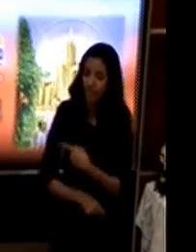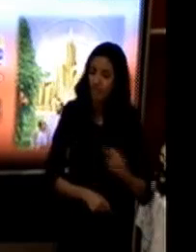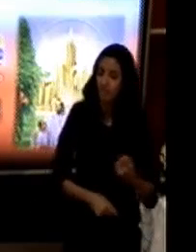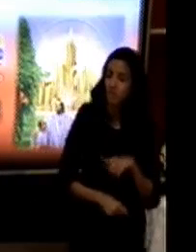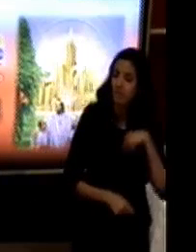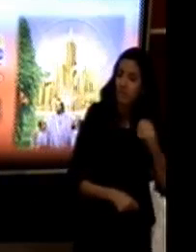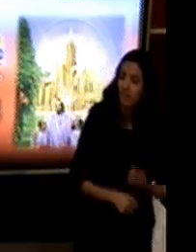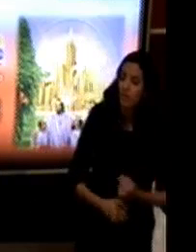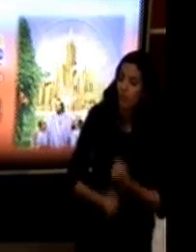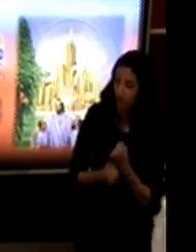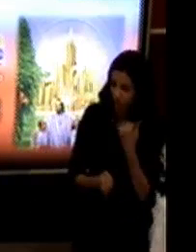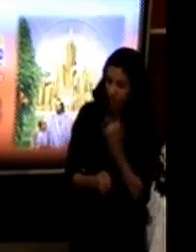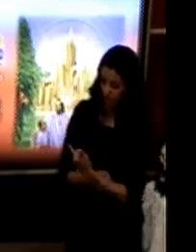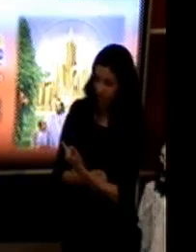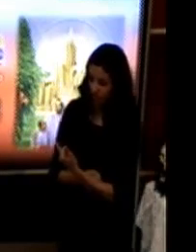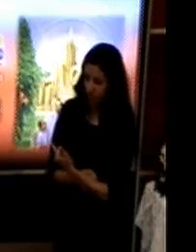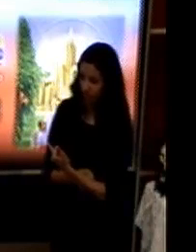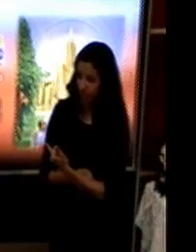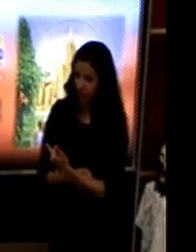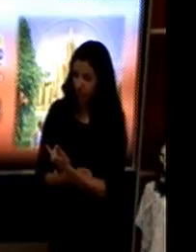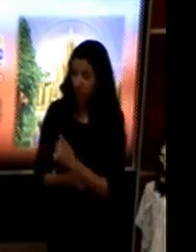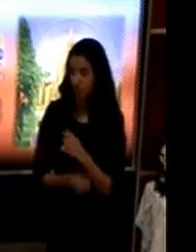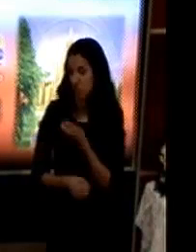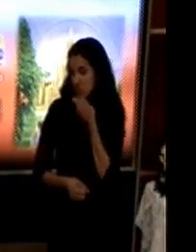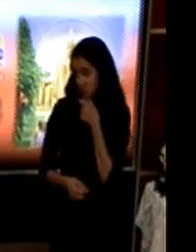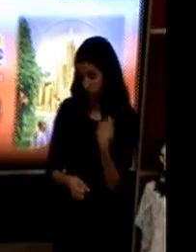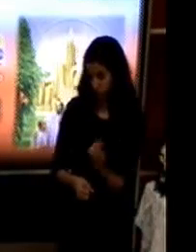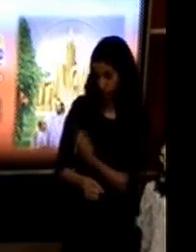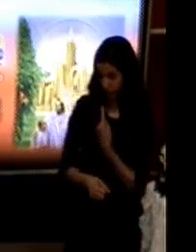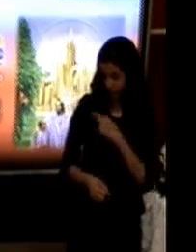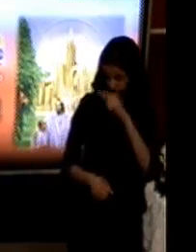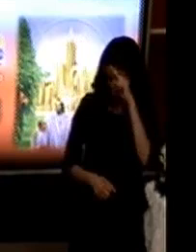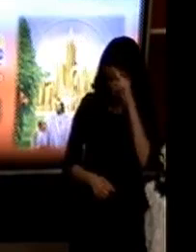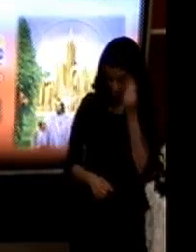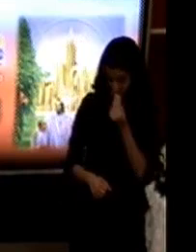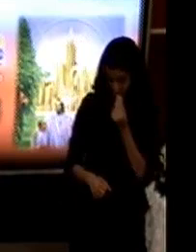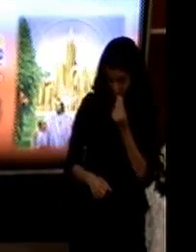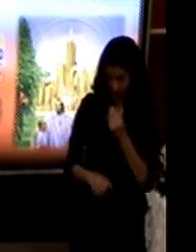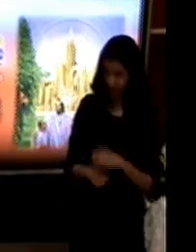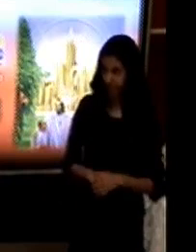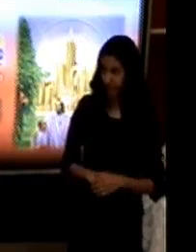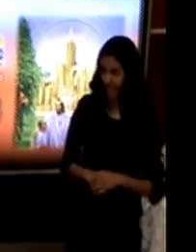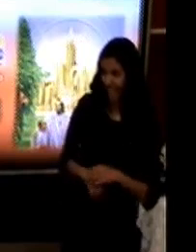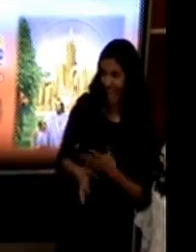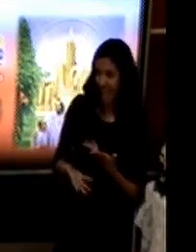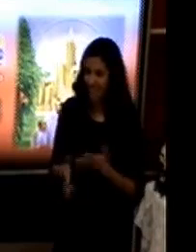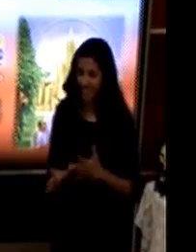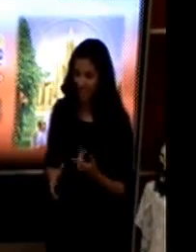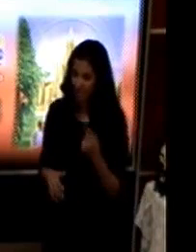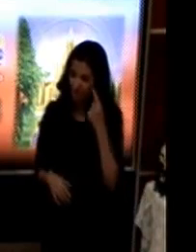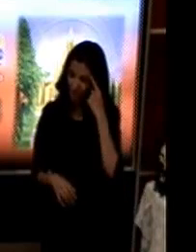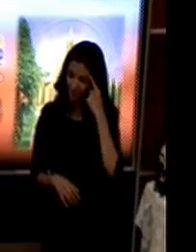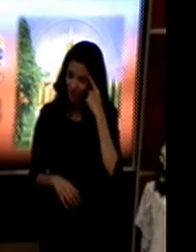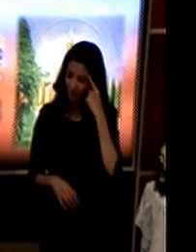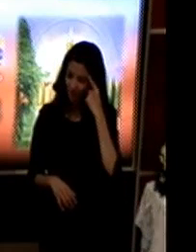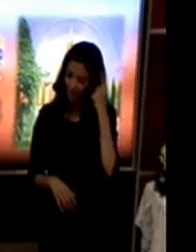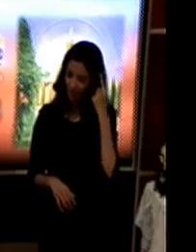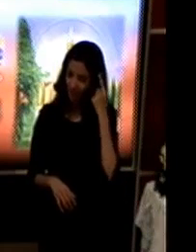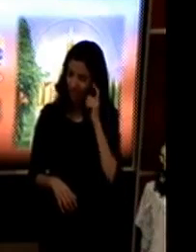cosas. Los que guardamos el sábado, a veces nos tildan de fanáticos, y no es